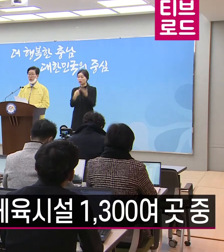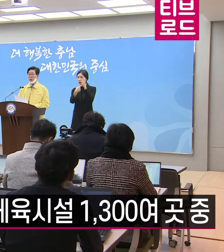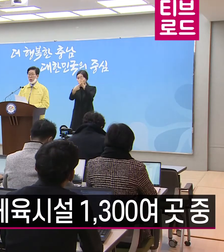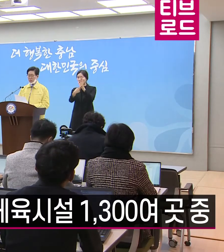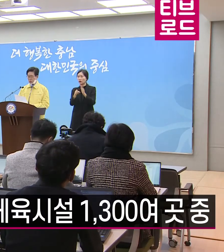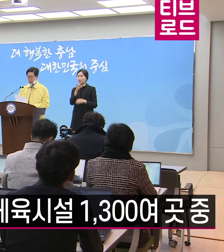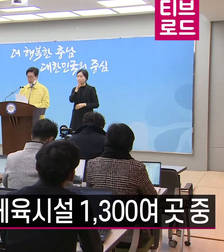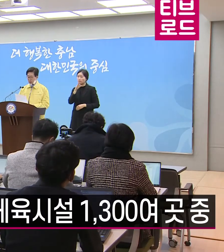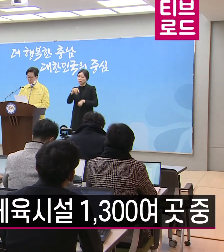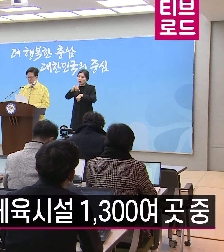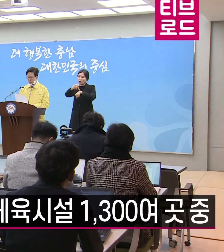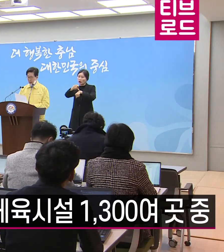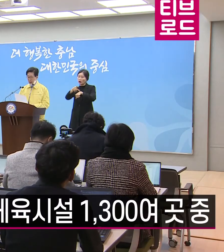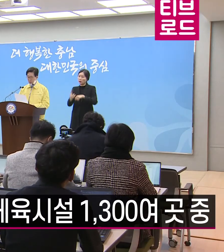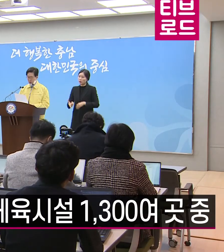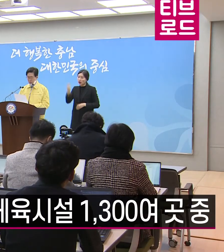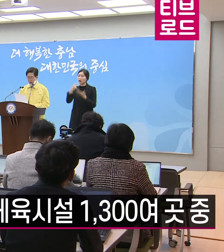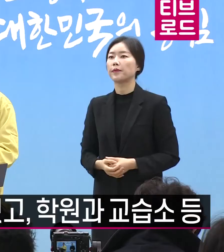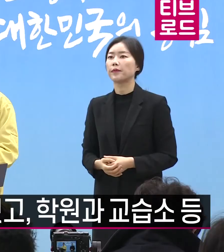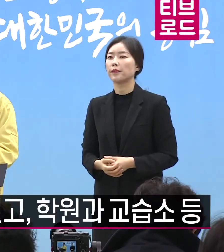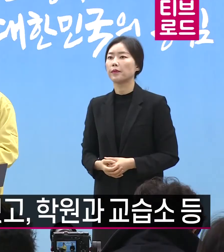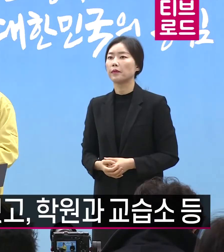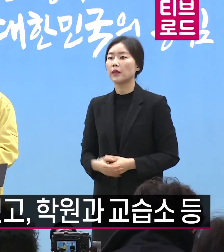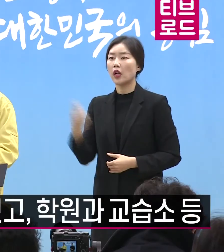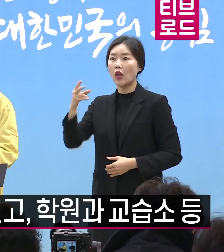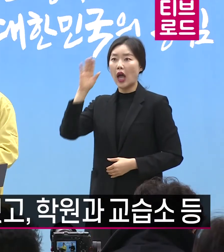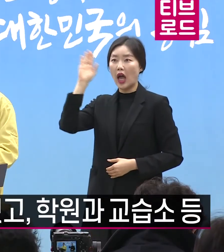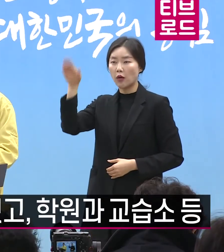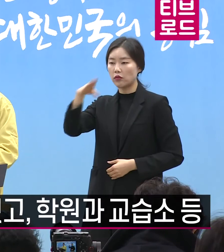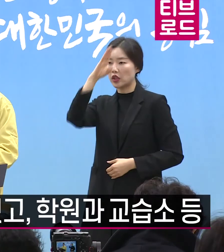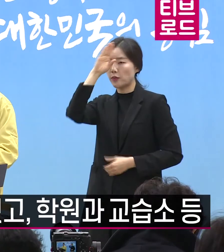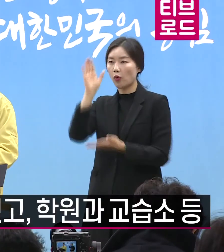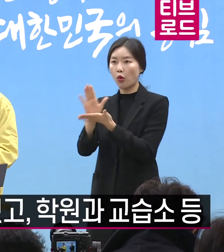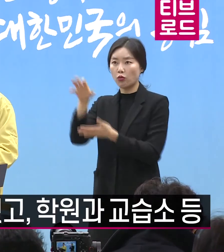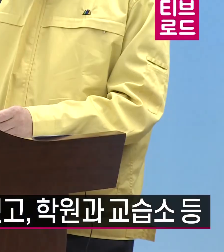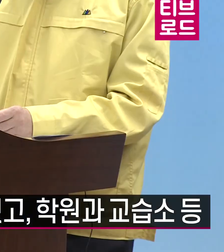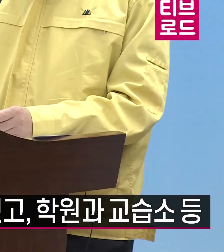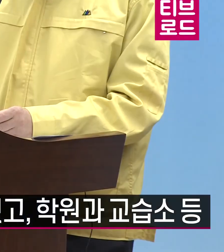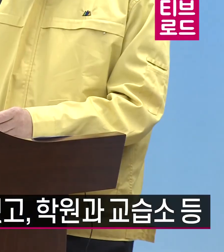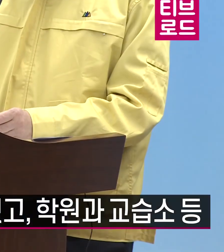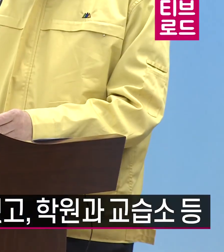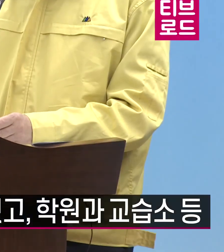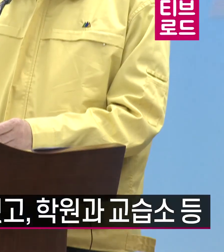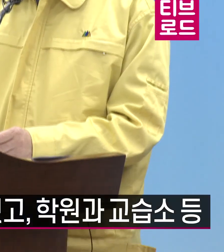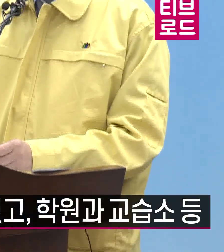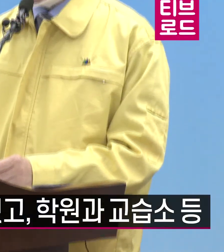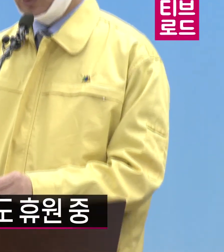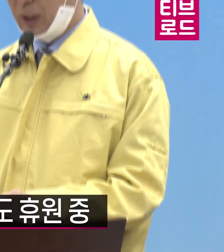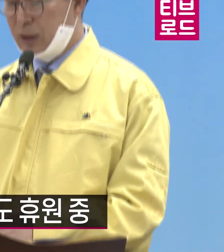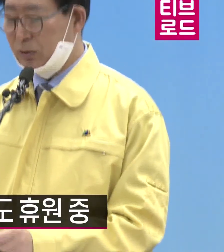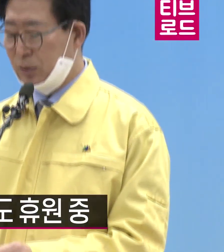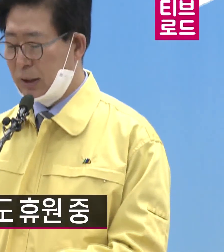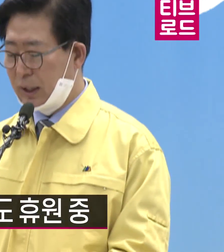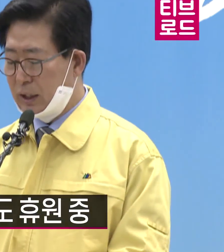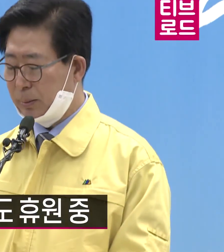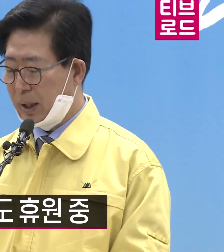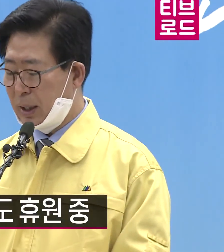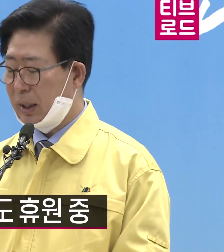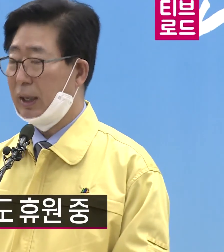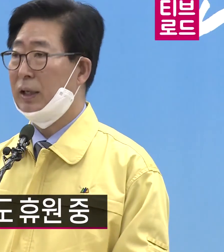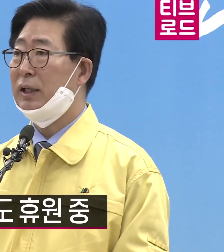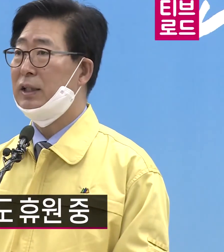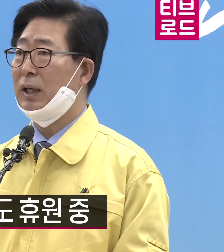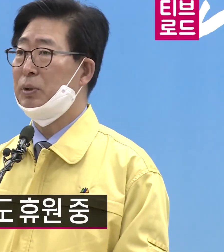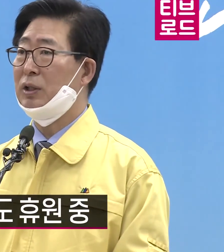등 문화체육시설 1,300여 곳 중 800여 곳은 이미 휴관했고, 학원과 교습소 등 2,800여